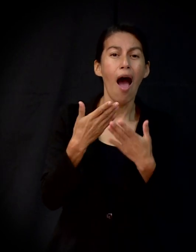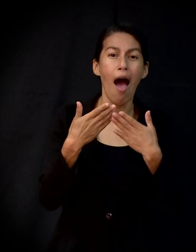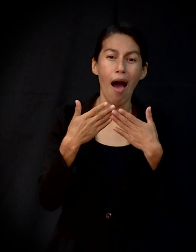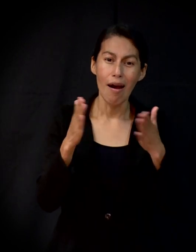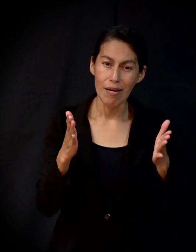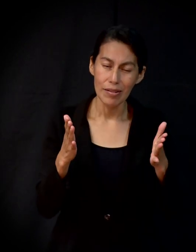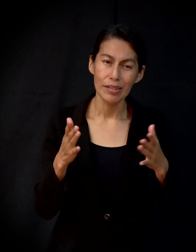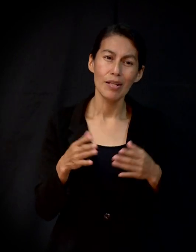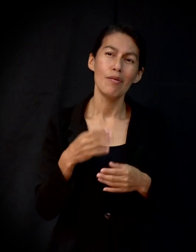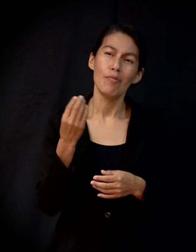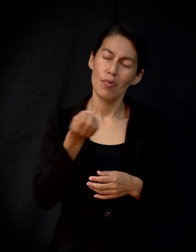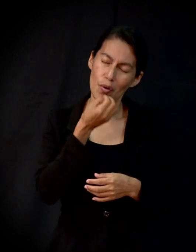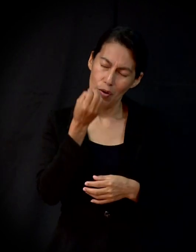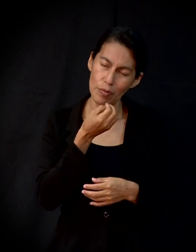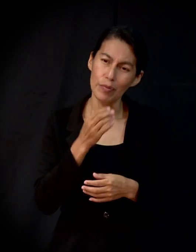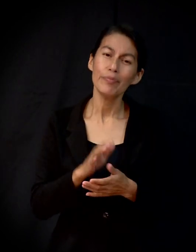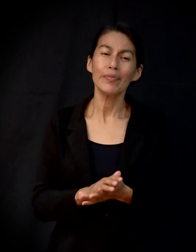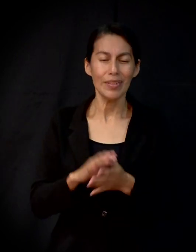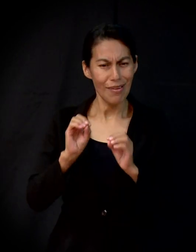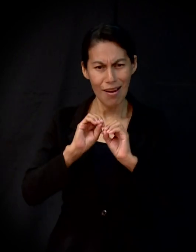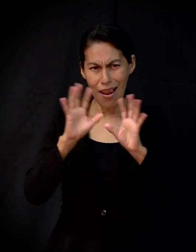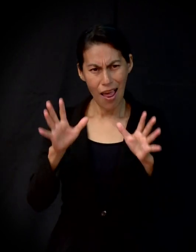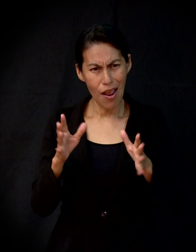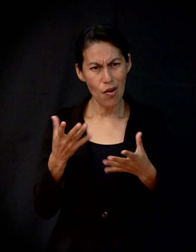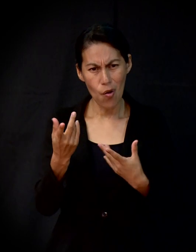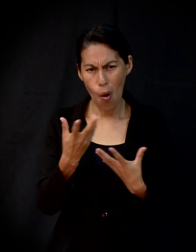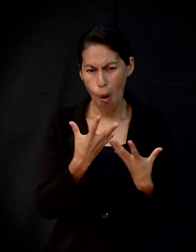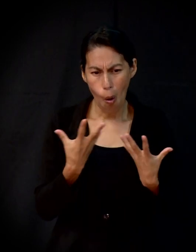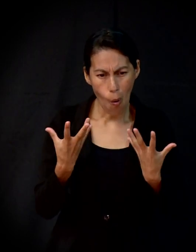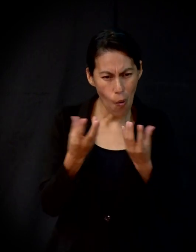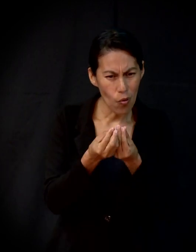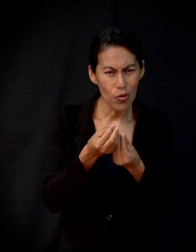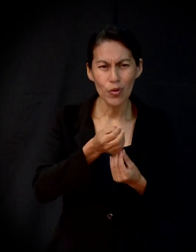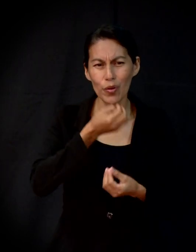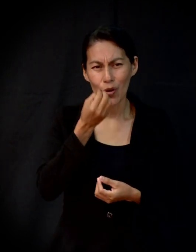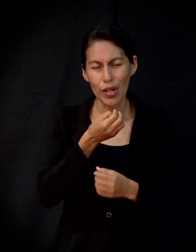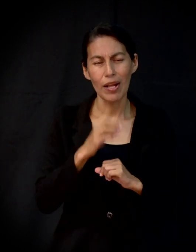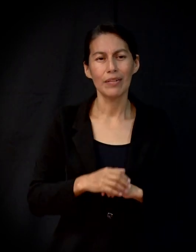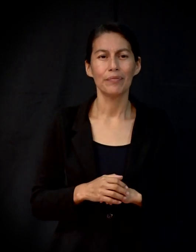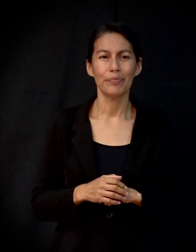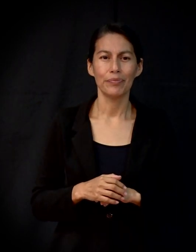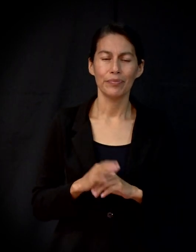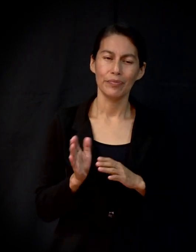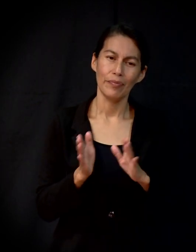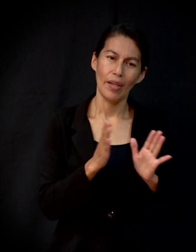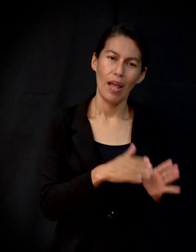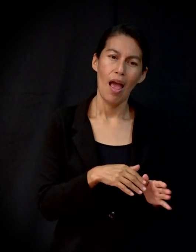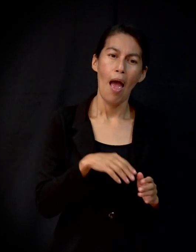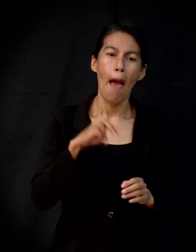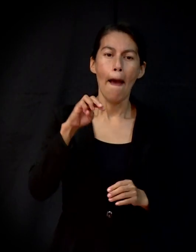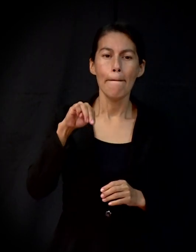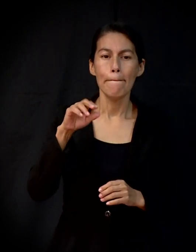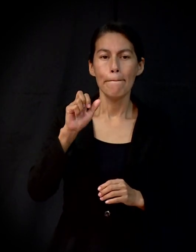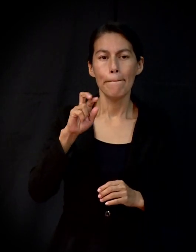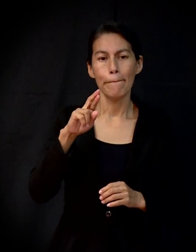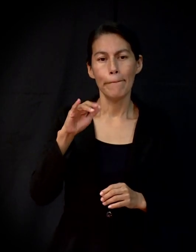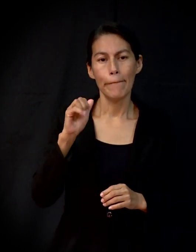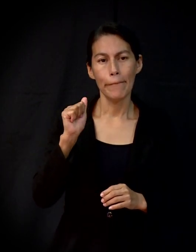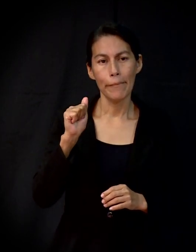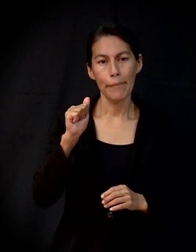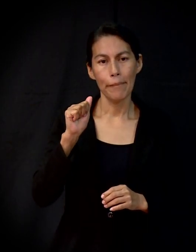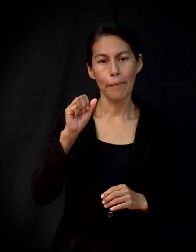ti, nos unimos en oración, Susana. También orar por María Magdalena, Elenira